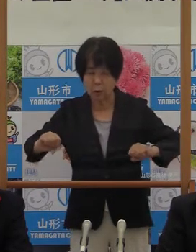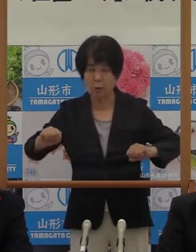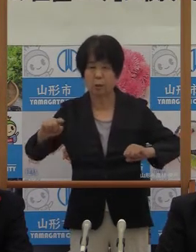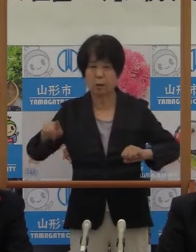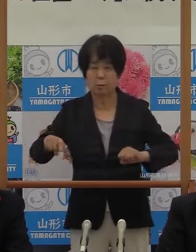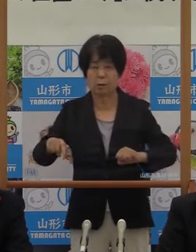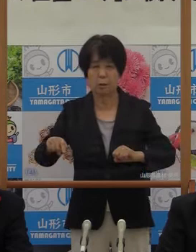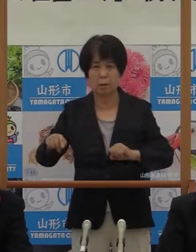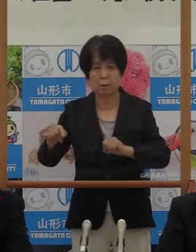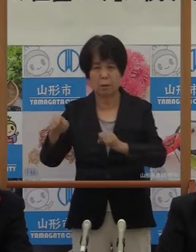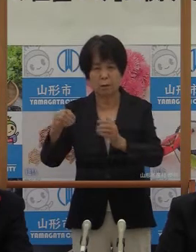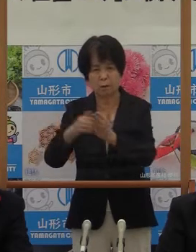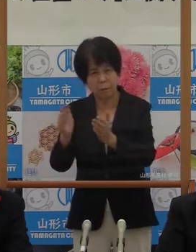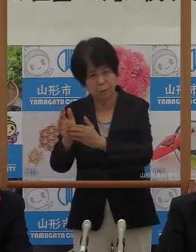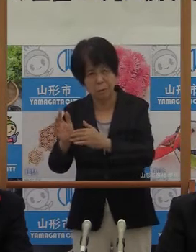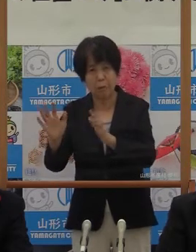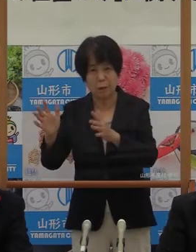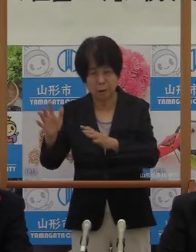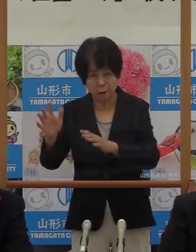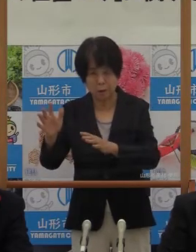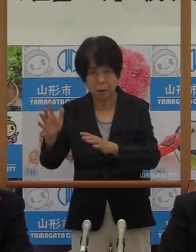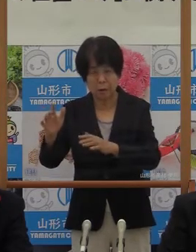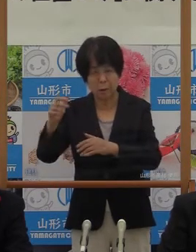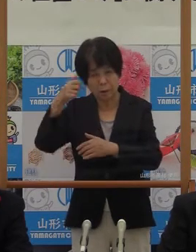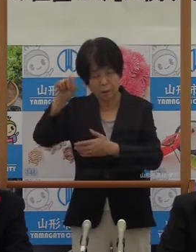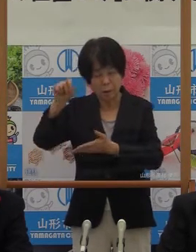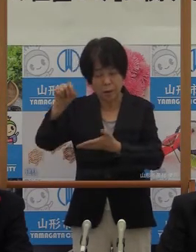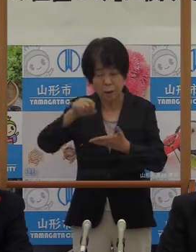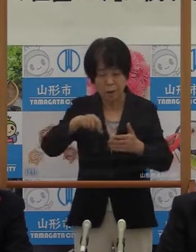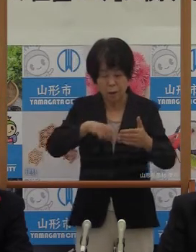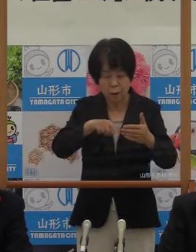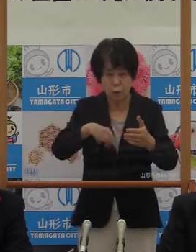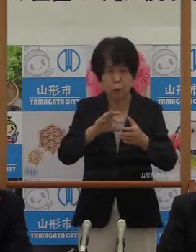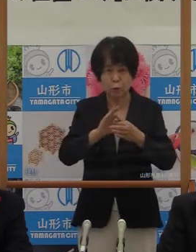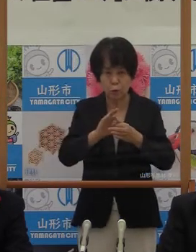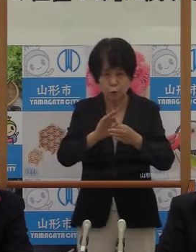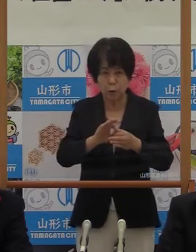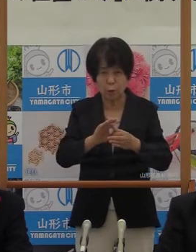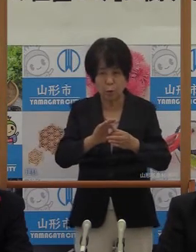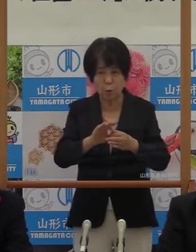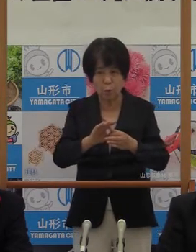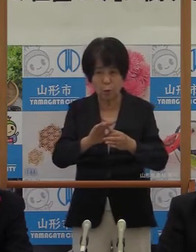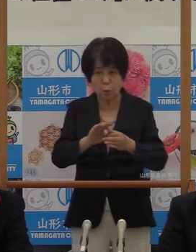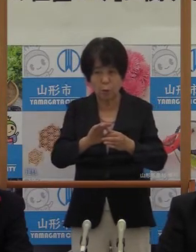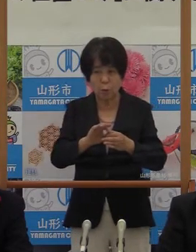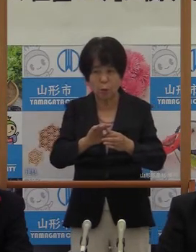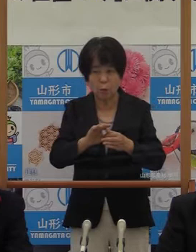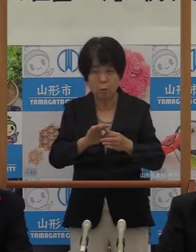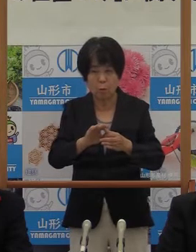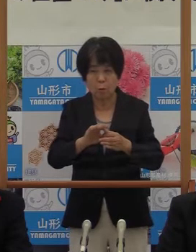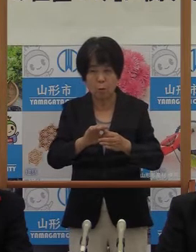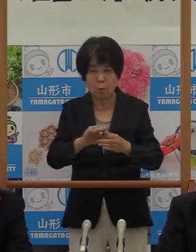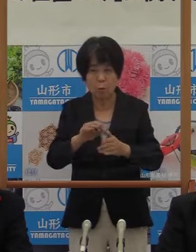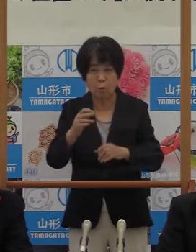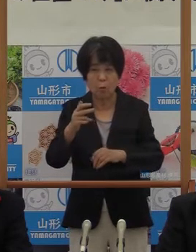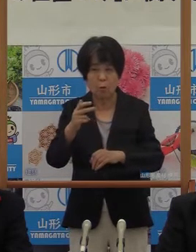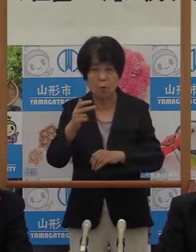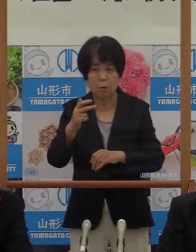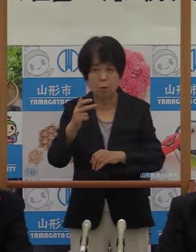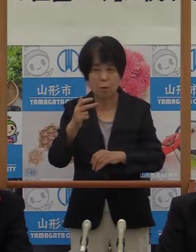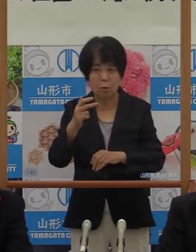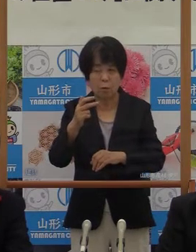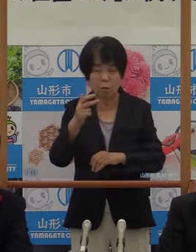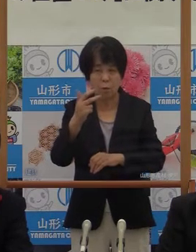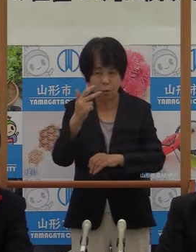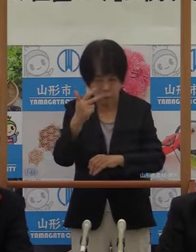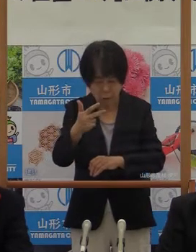くないような形で、まあ、提案内容についても、まあ、そこは事業者さんからの提案をいただいて、まあ、市の事